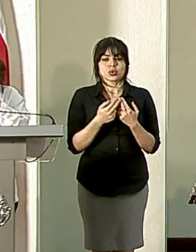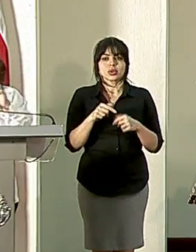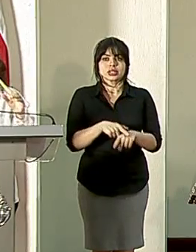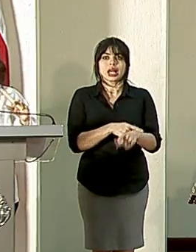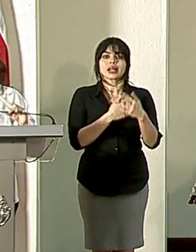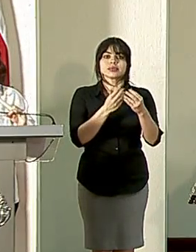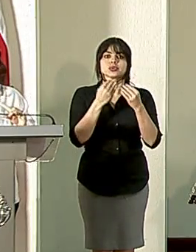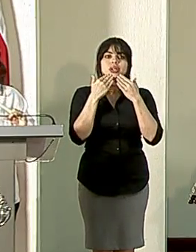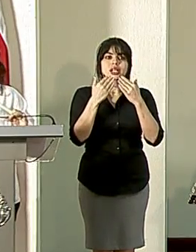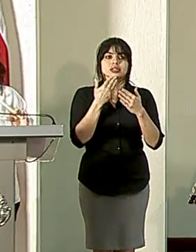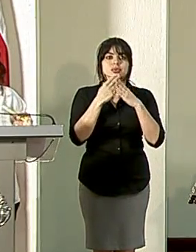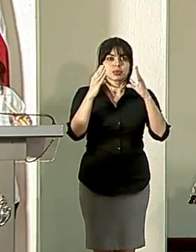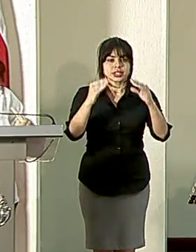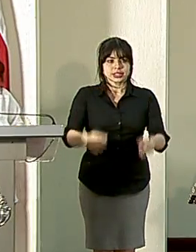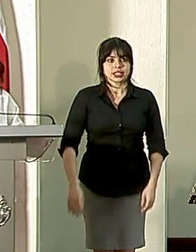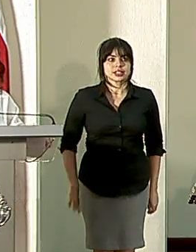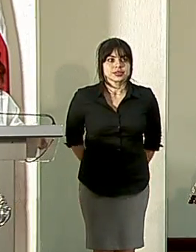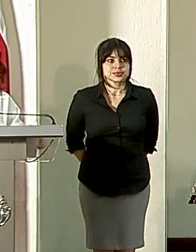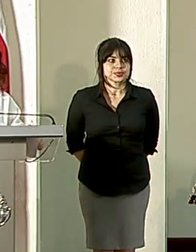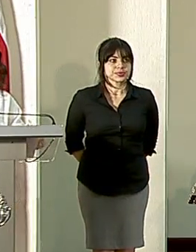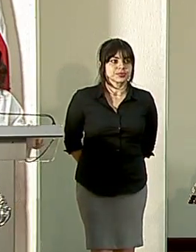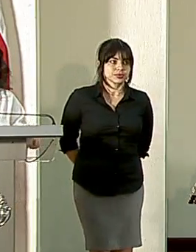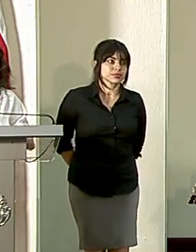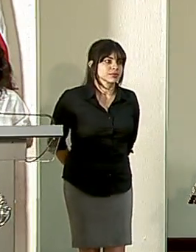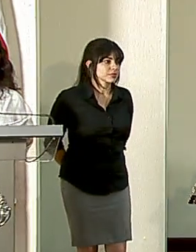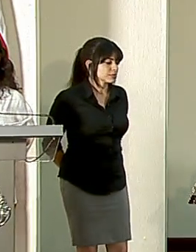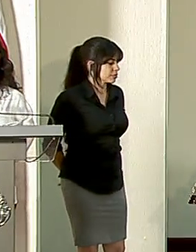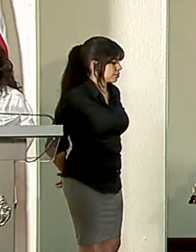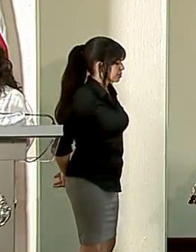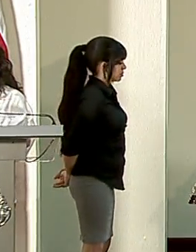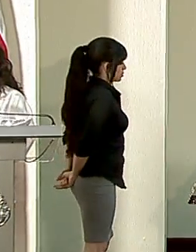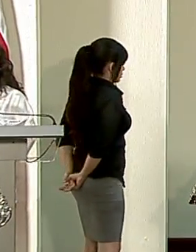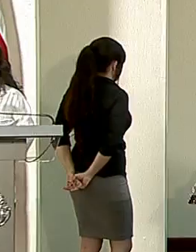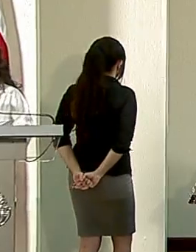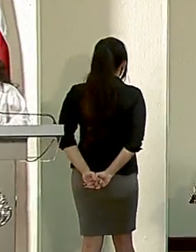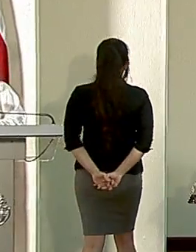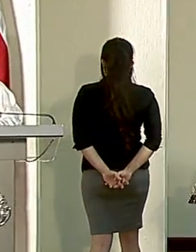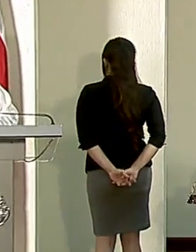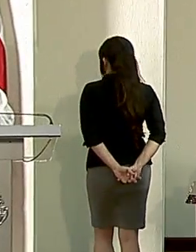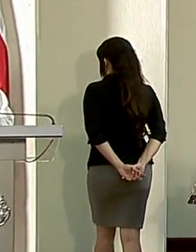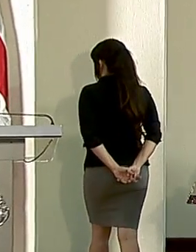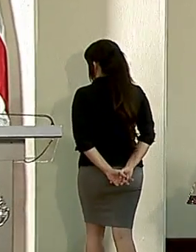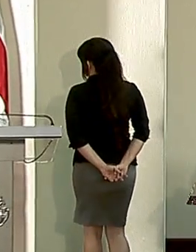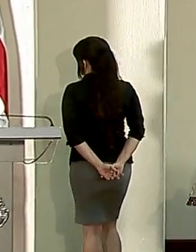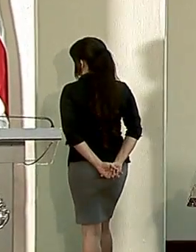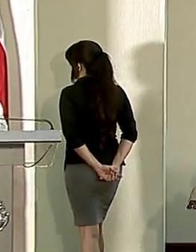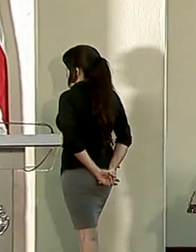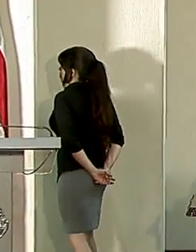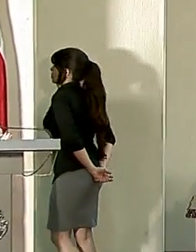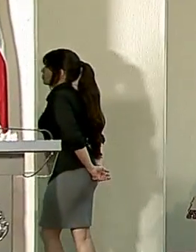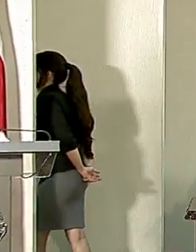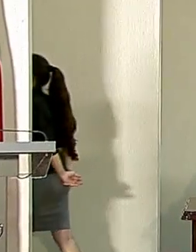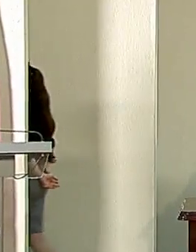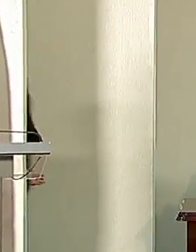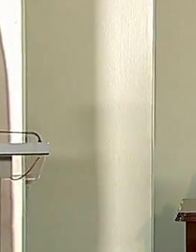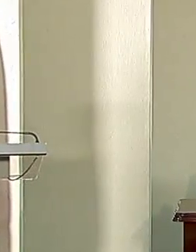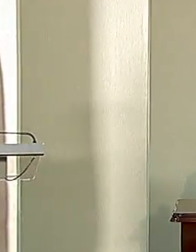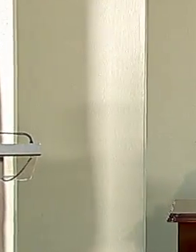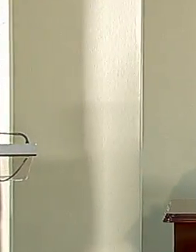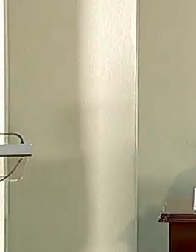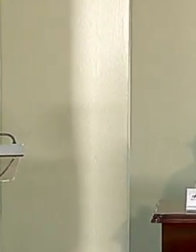larga espera. Muchas gracias, muy buenas tardes. Nos vemos mañana en Sarapiquí. 6:30 empieza.